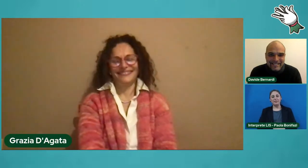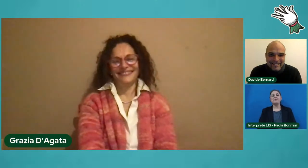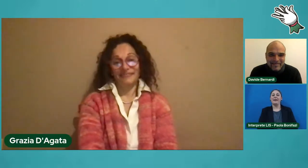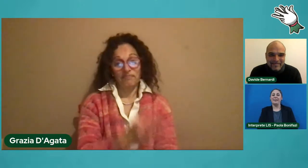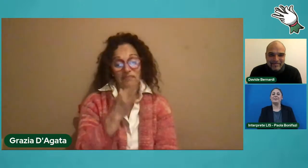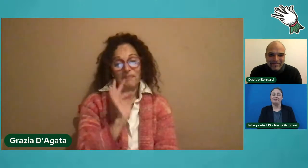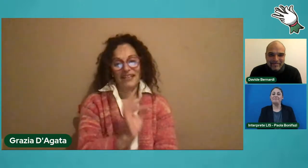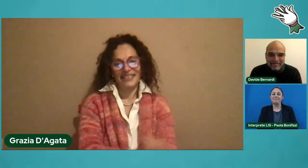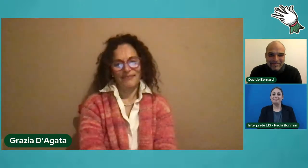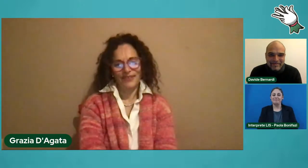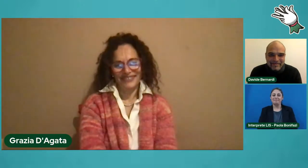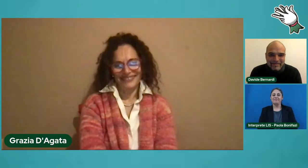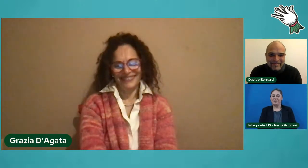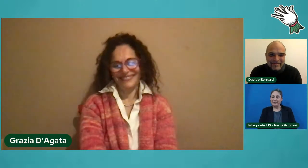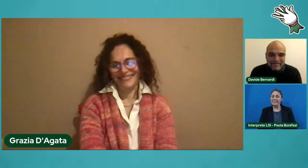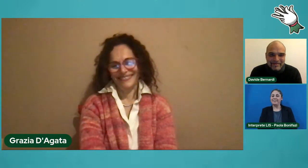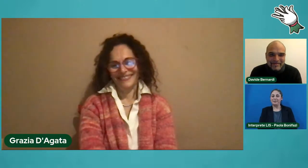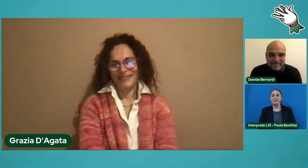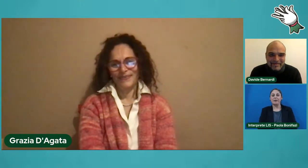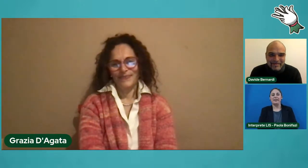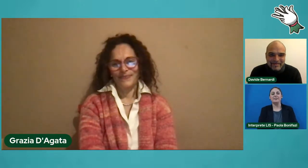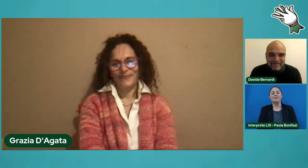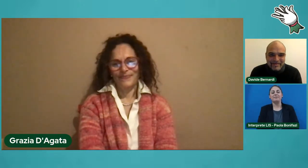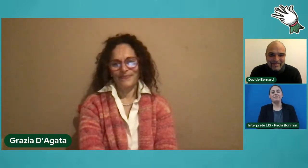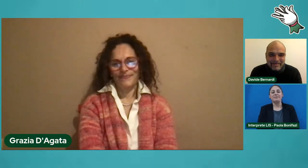Veramente bello, veramente, veramente bello.